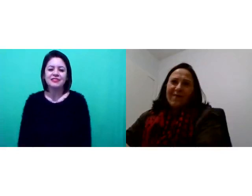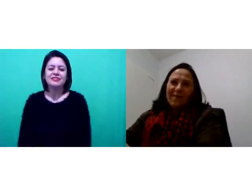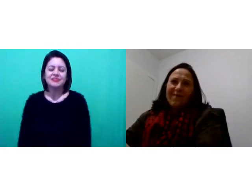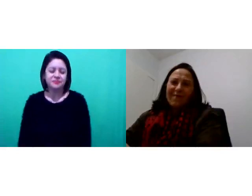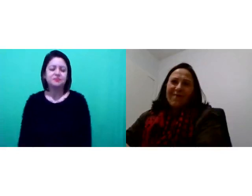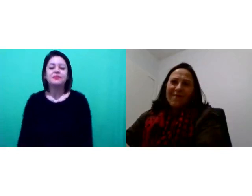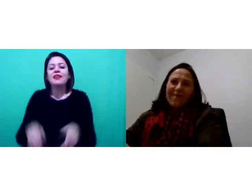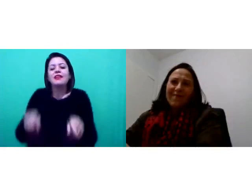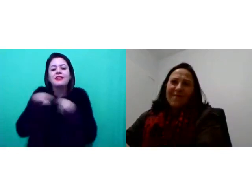vocês.